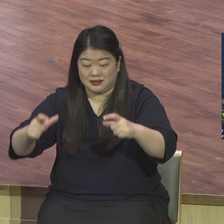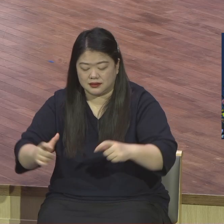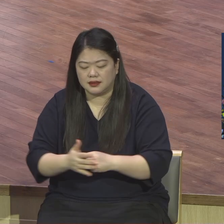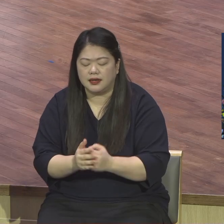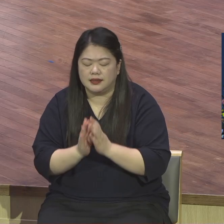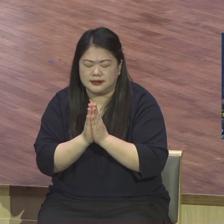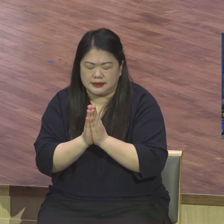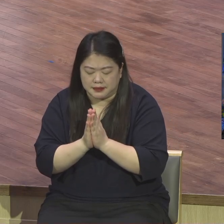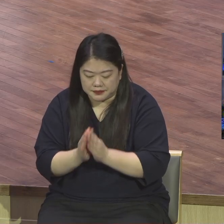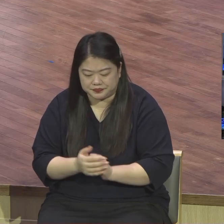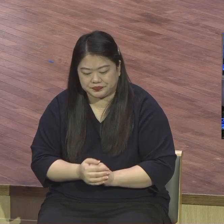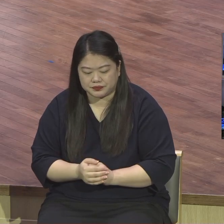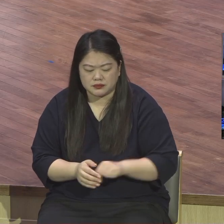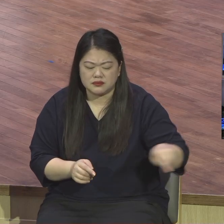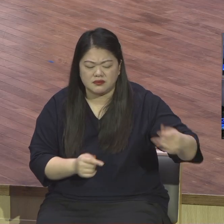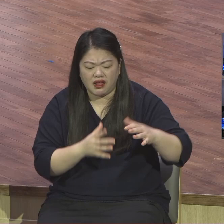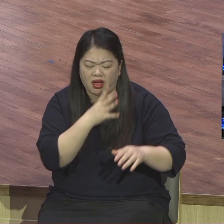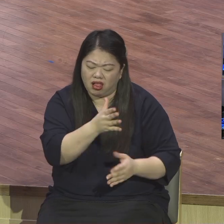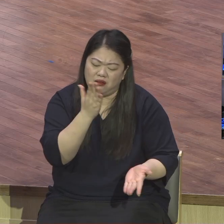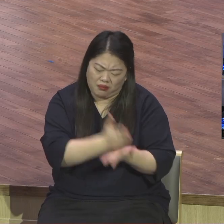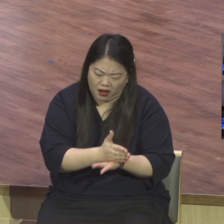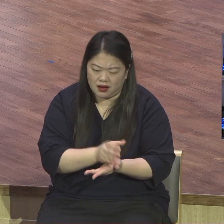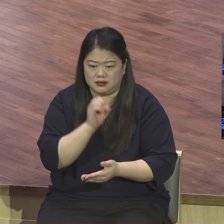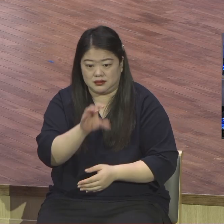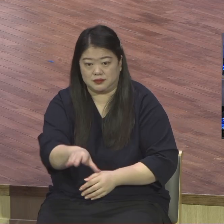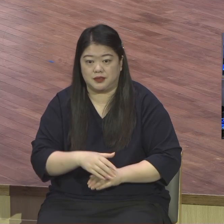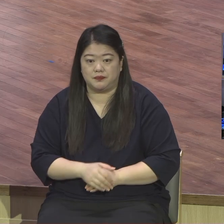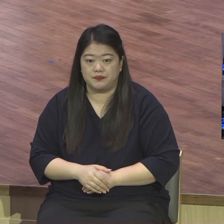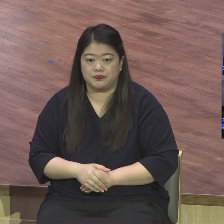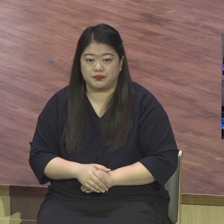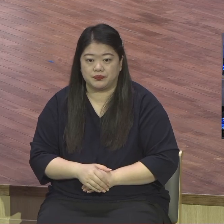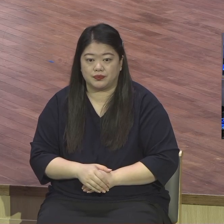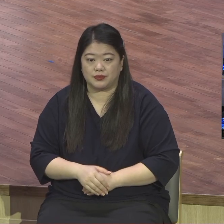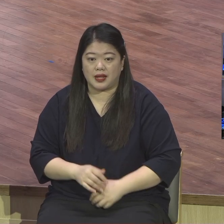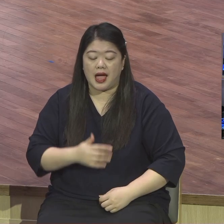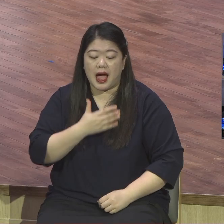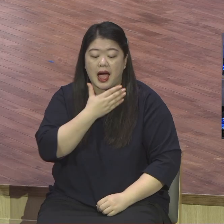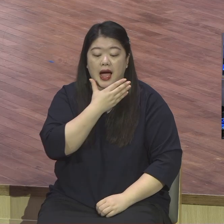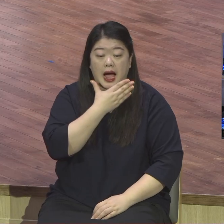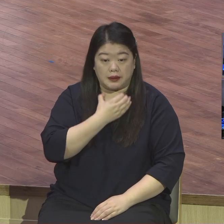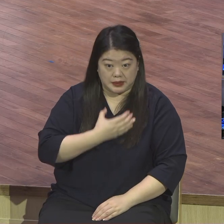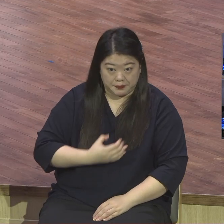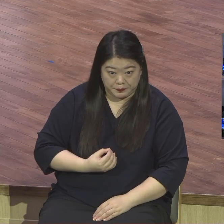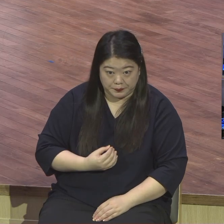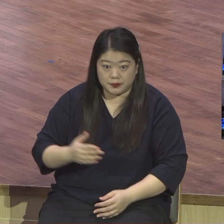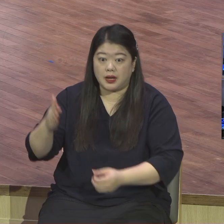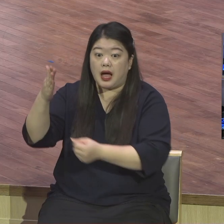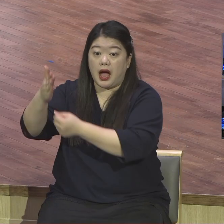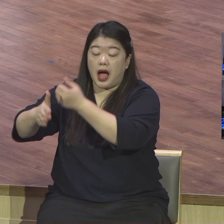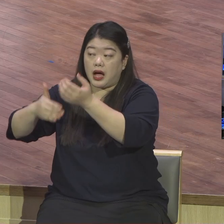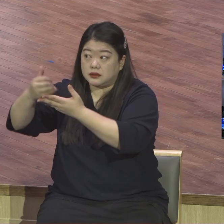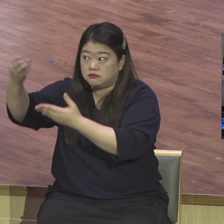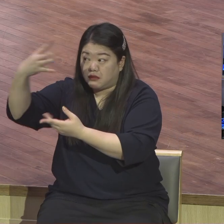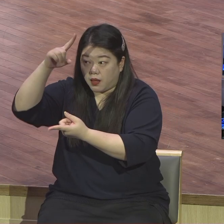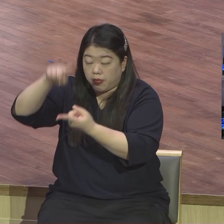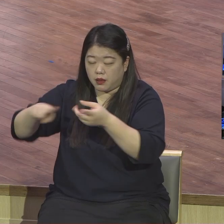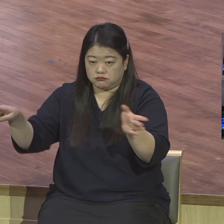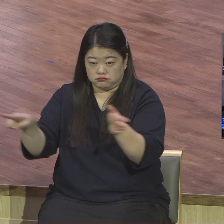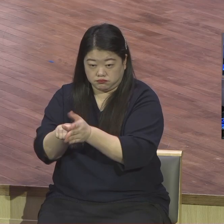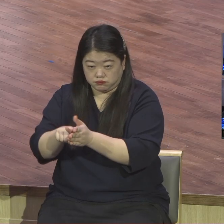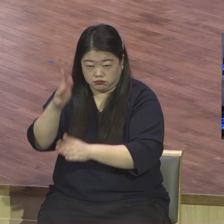7절입니다. 아브라함이 하나님을 믿음에 그것을 그에게 의로 정하셨다 함과 같으니라.